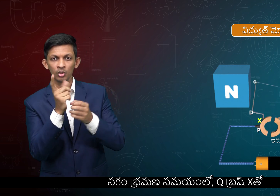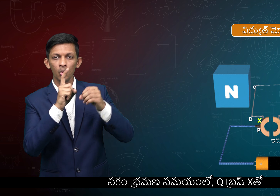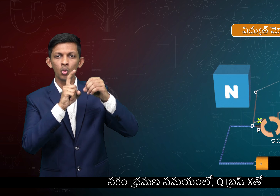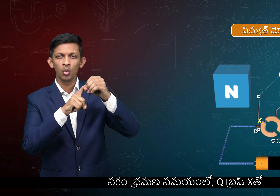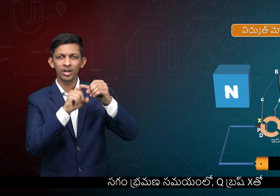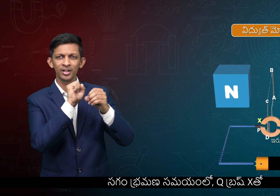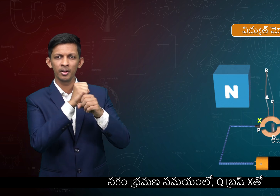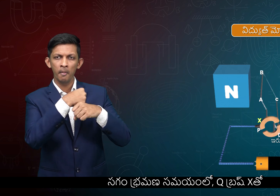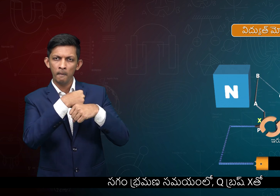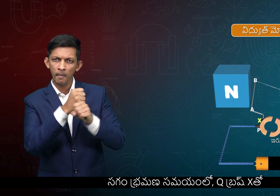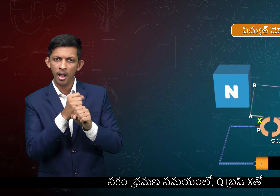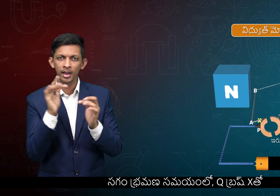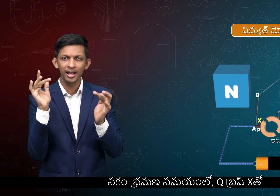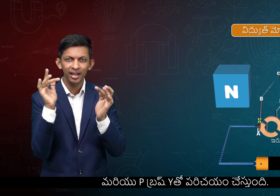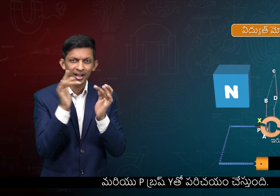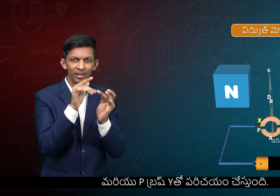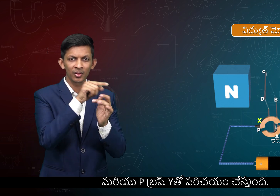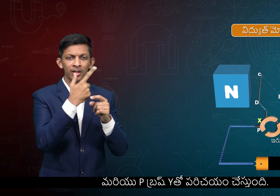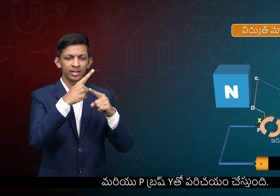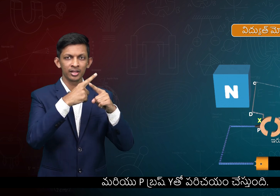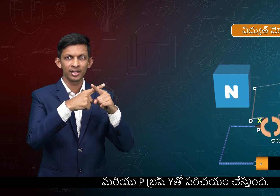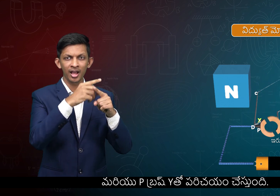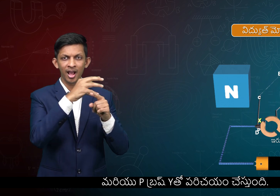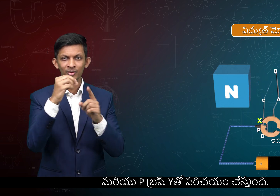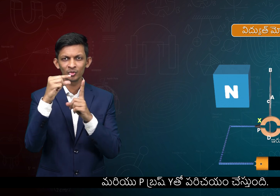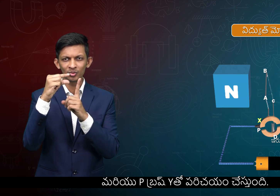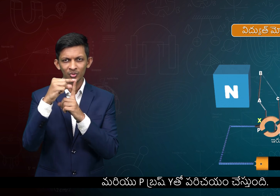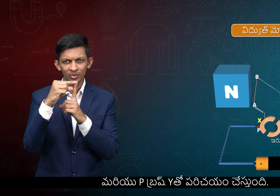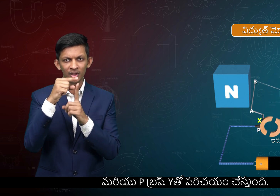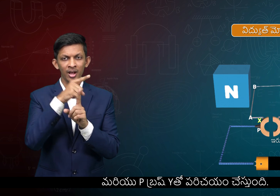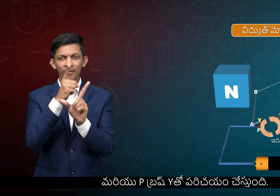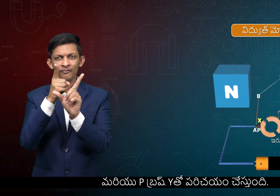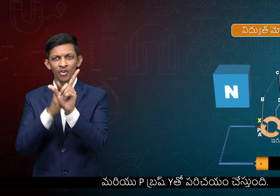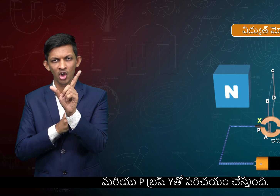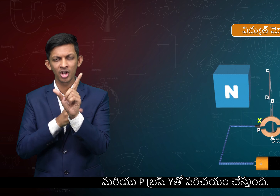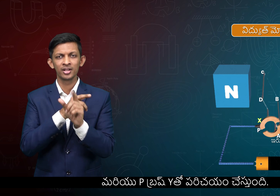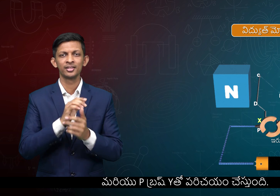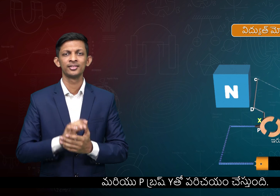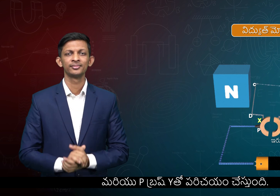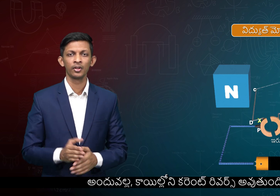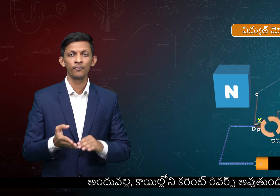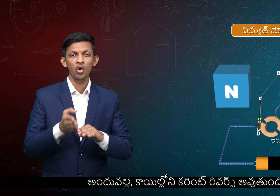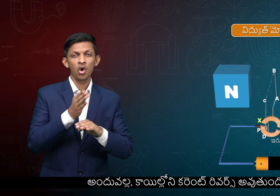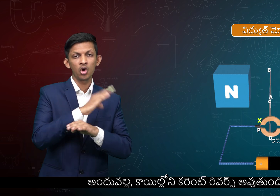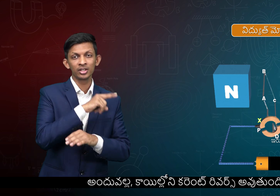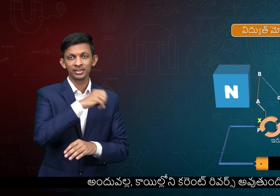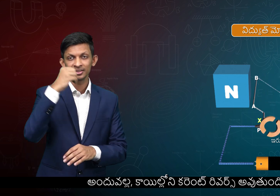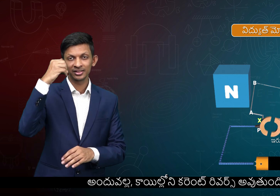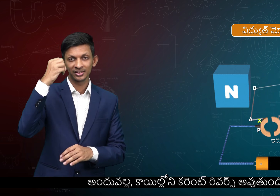Q బ్రష్ Xతో మరియు P బ్రష్ Yతో పరిచయం చేస్తుంది. అందువల్ల కాయిల్లోని